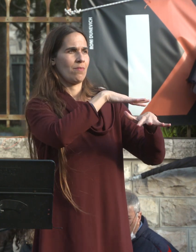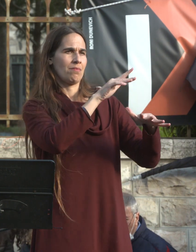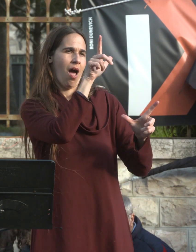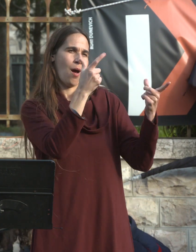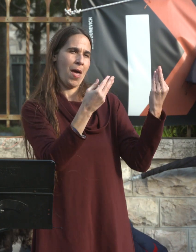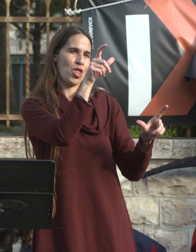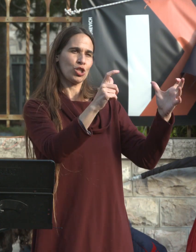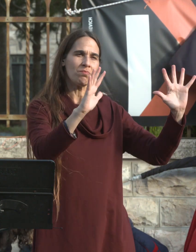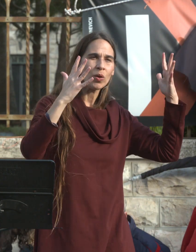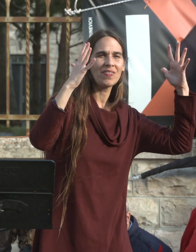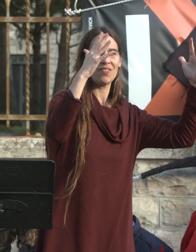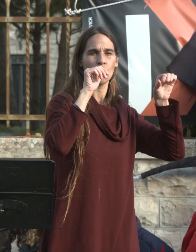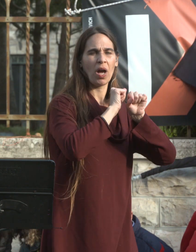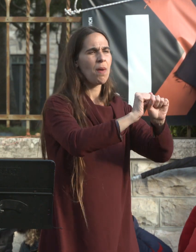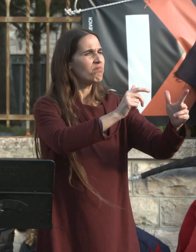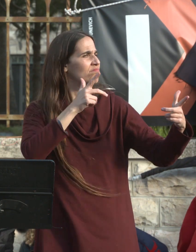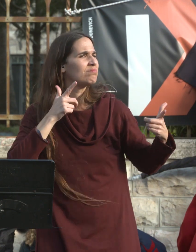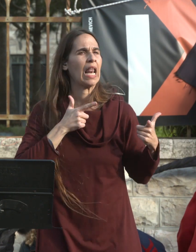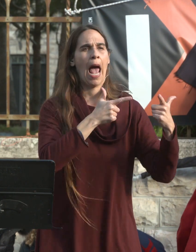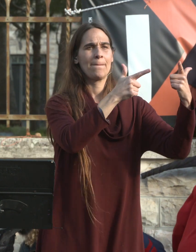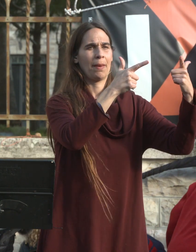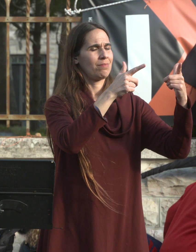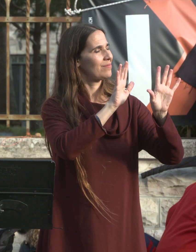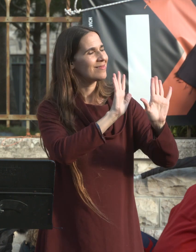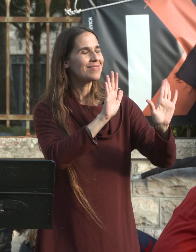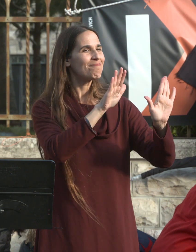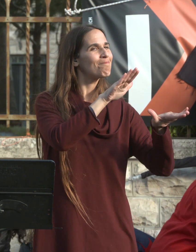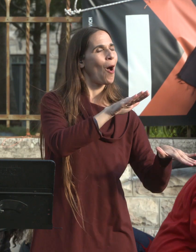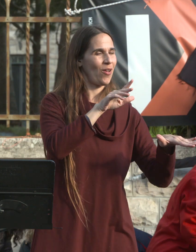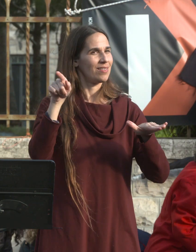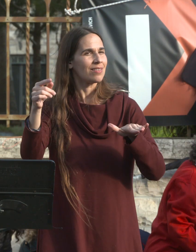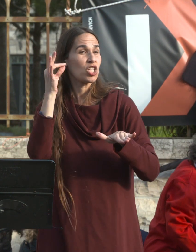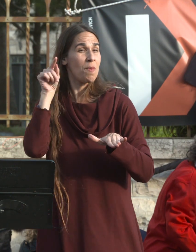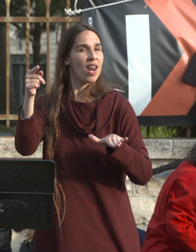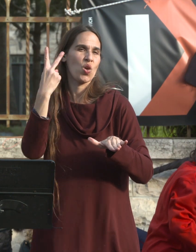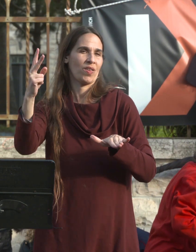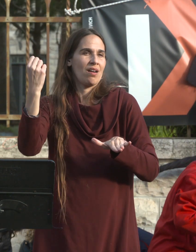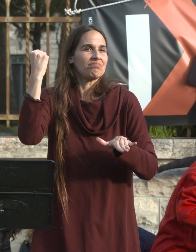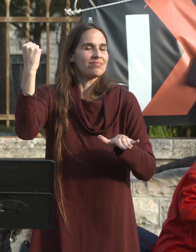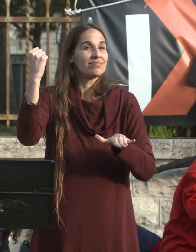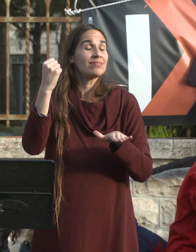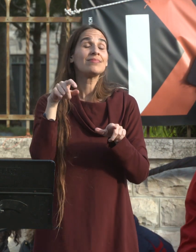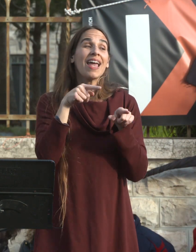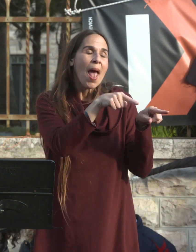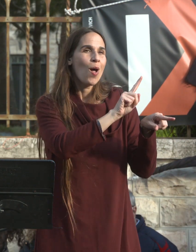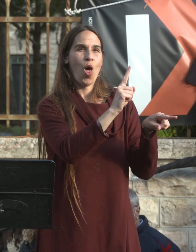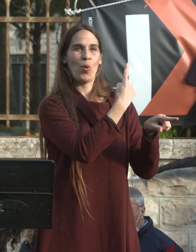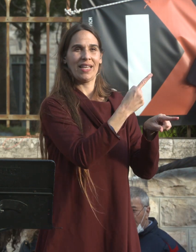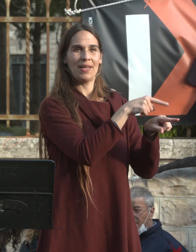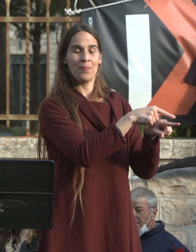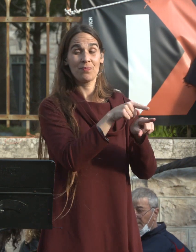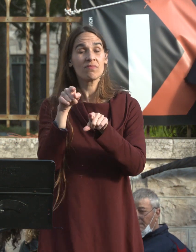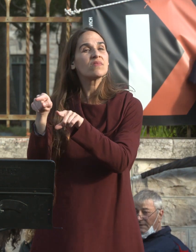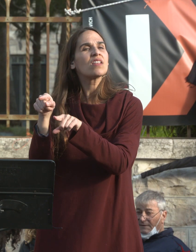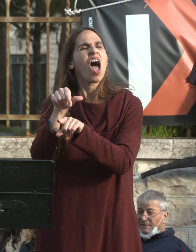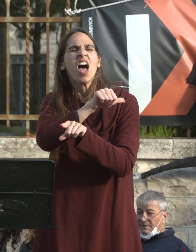קהל מעודד ותומך, הם מסתערים מול האש בשדה הקרב. לפחות הם לא בודדים. ואין יותר